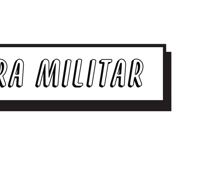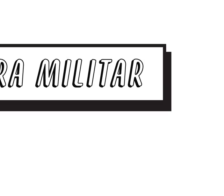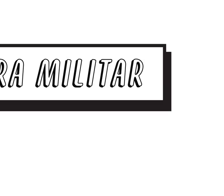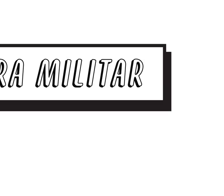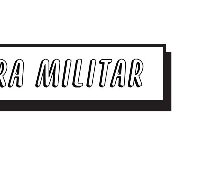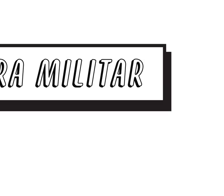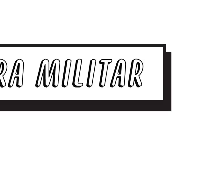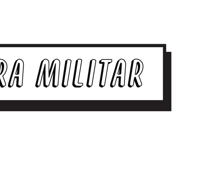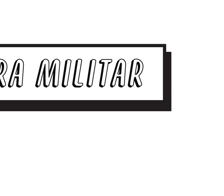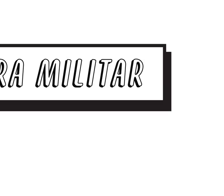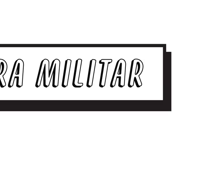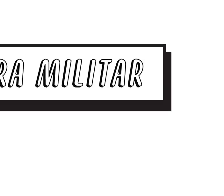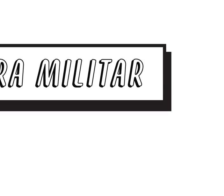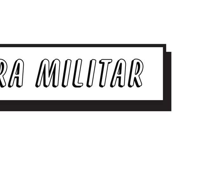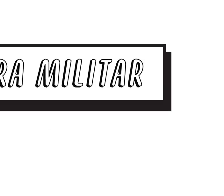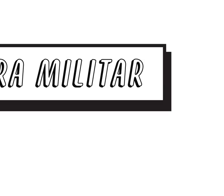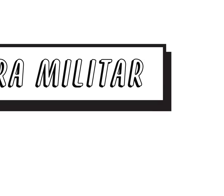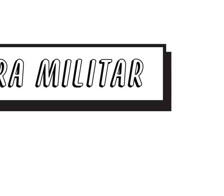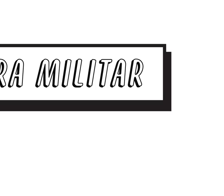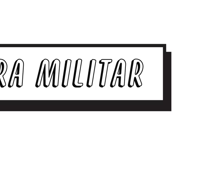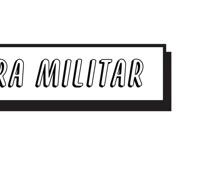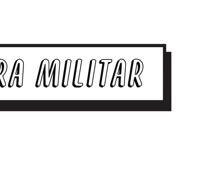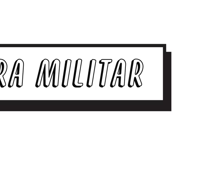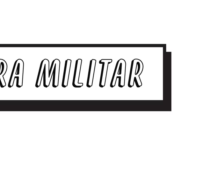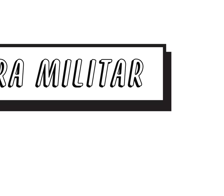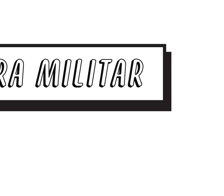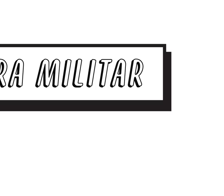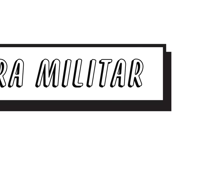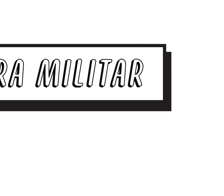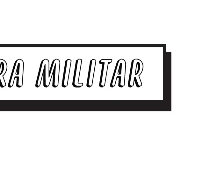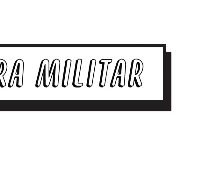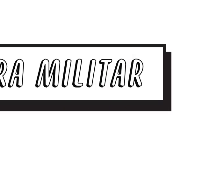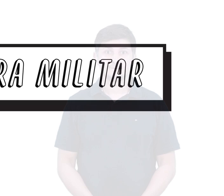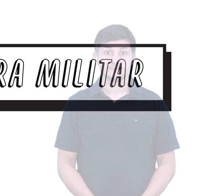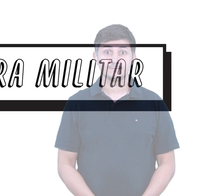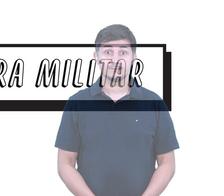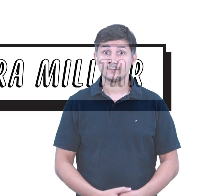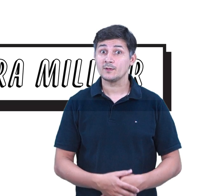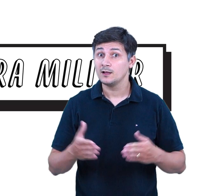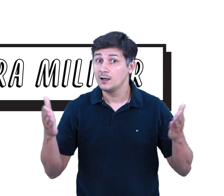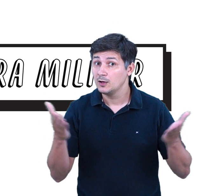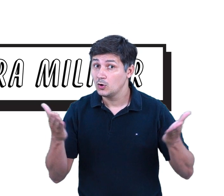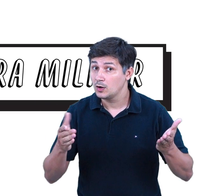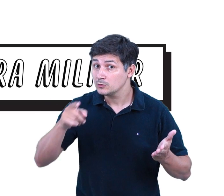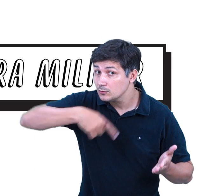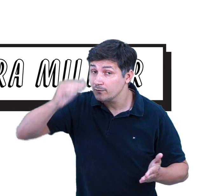que no final do vídeo tem um link para assinar o Descomplica com desconto. Agora vamos juntos entender como foi esse